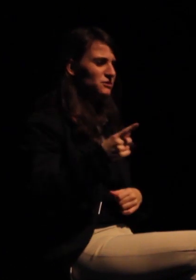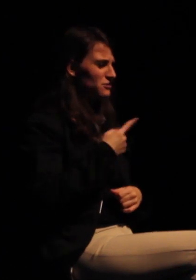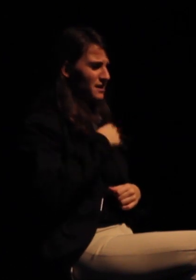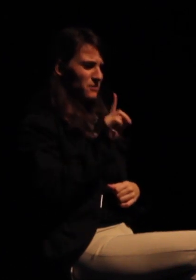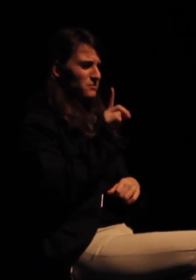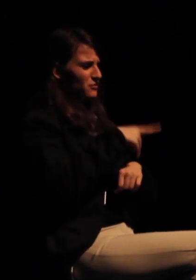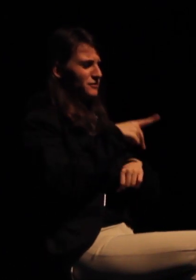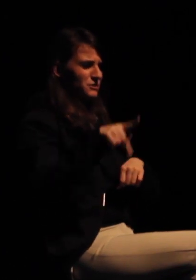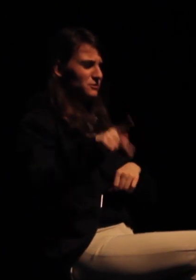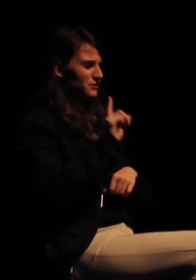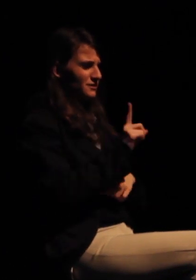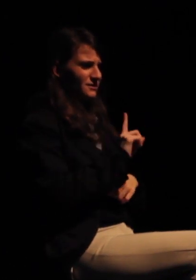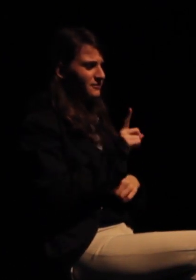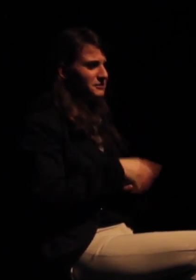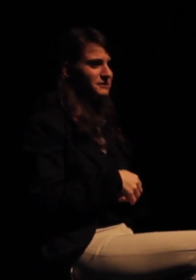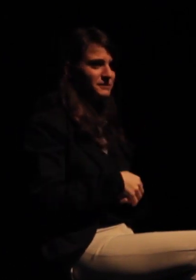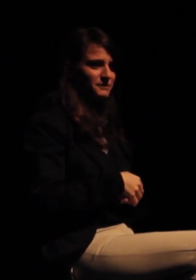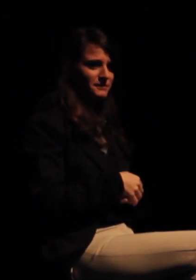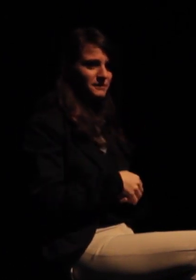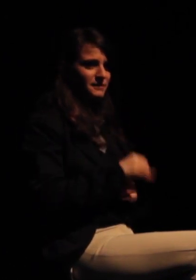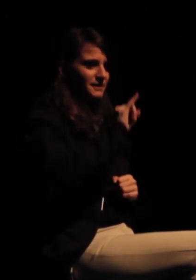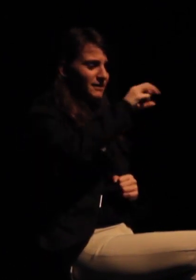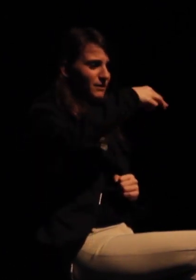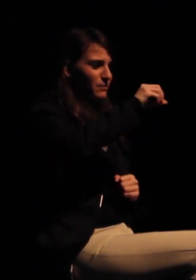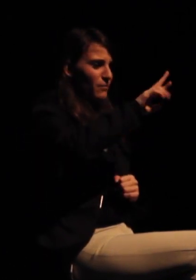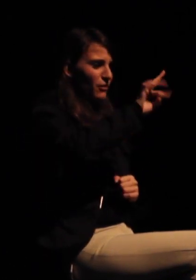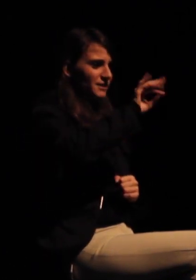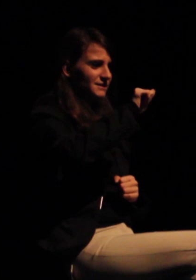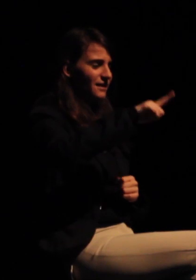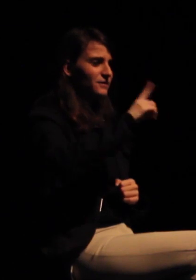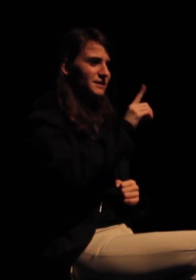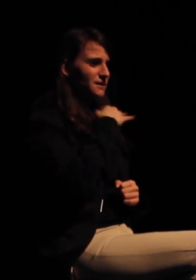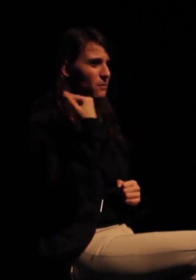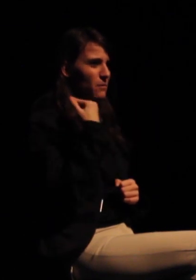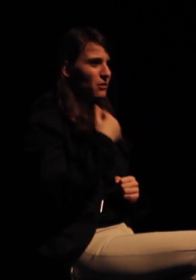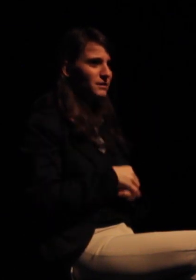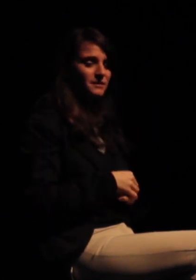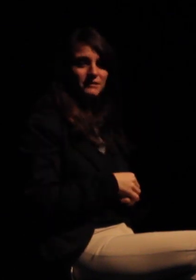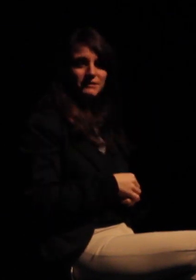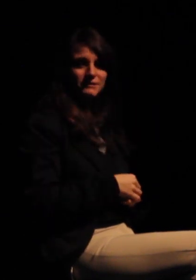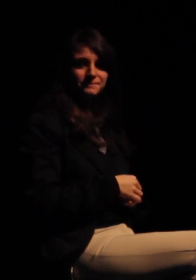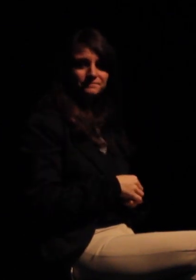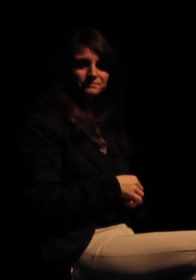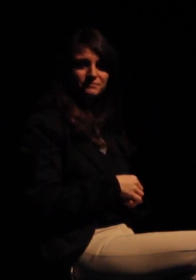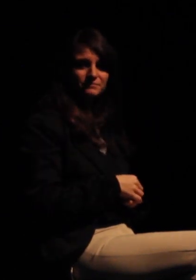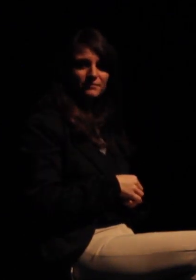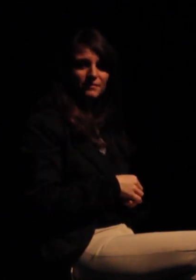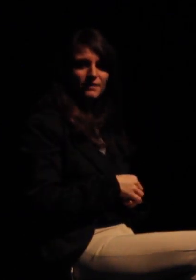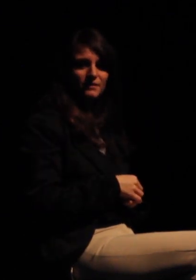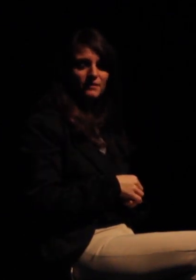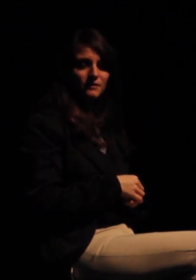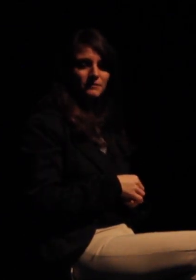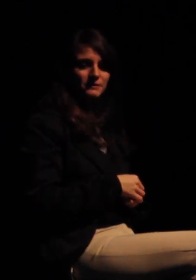não sou professor. Imortal, então. E agora me chamam de imortal, chapeiro, coisa. O que vai aí,